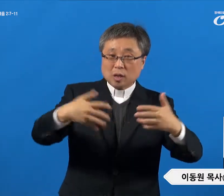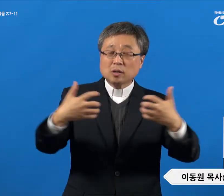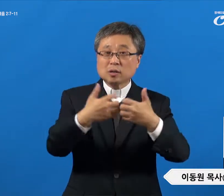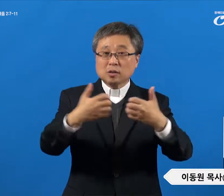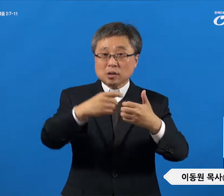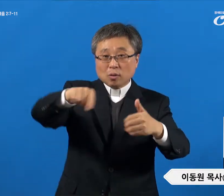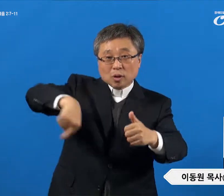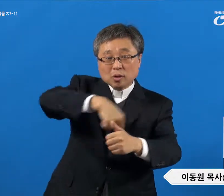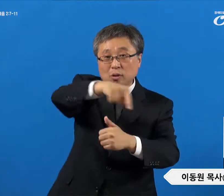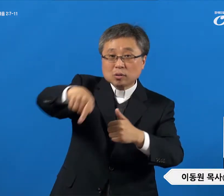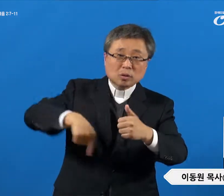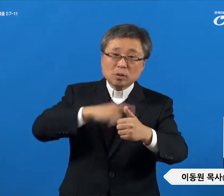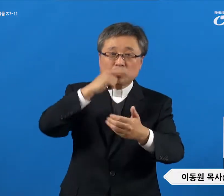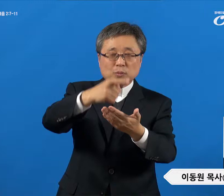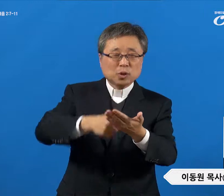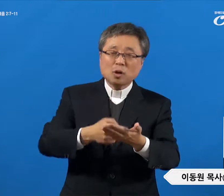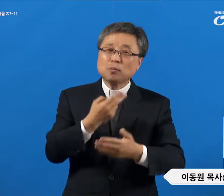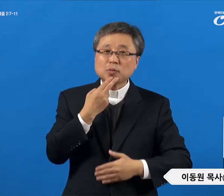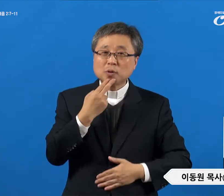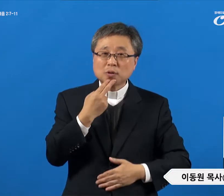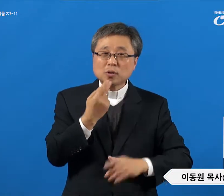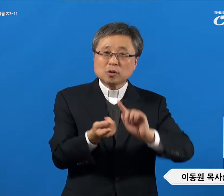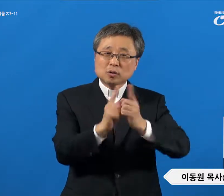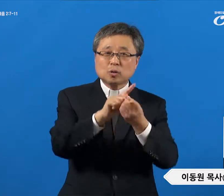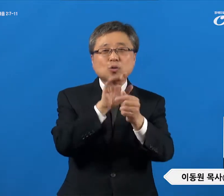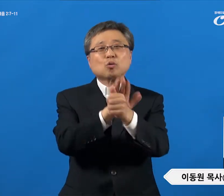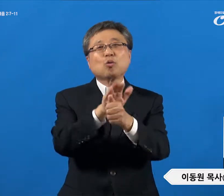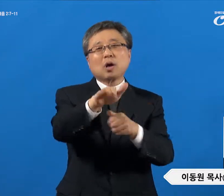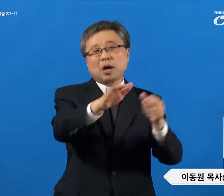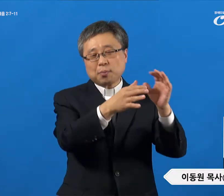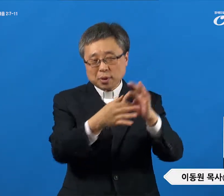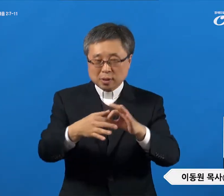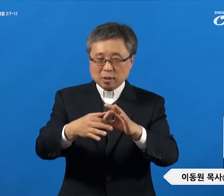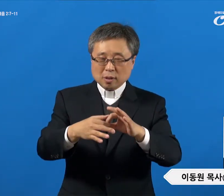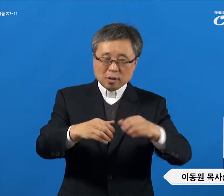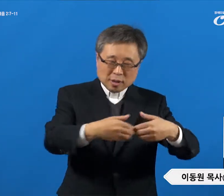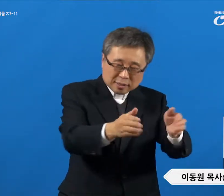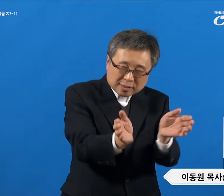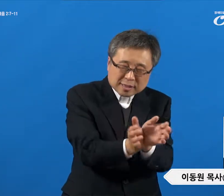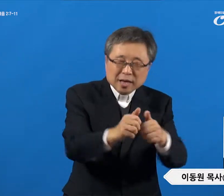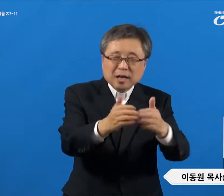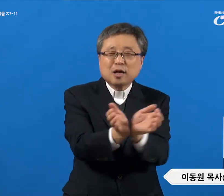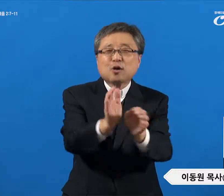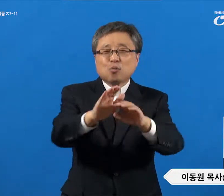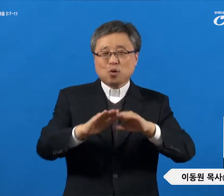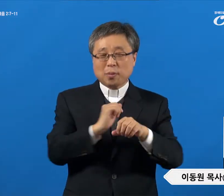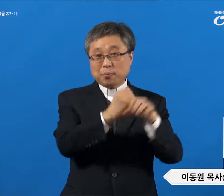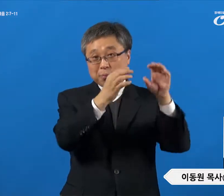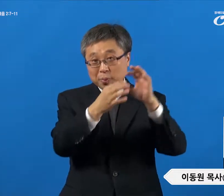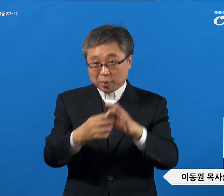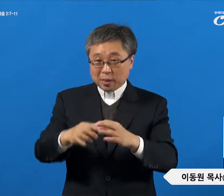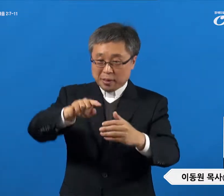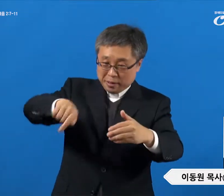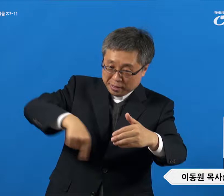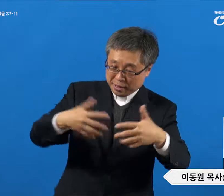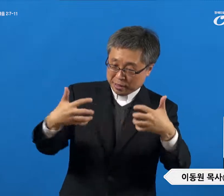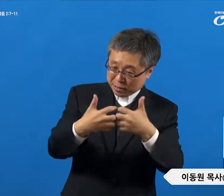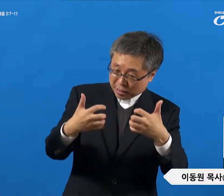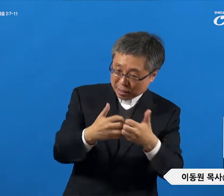않습니다. 서로 도와가며 셀 모임을 하면서 신앙을 잘 관리하면서 그 내전 동안에도 그들은 잘 서로 도와가면서